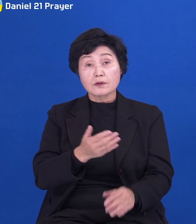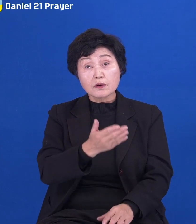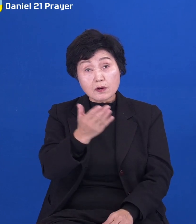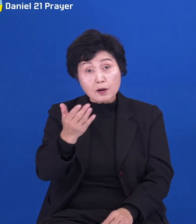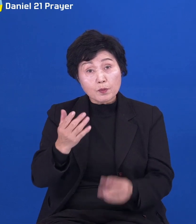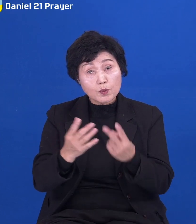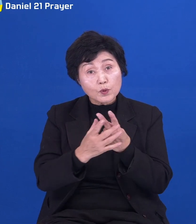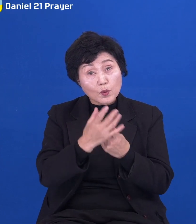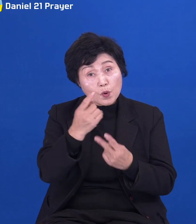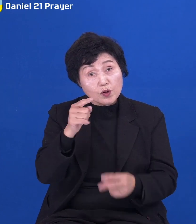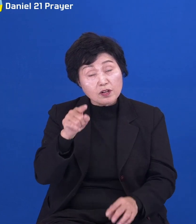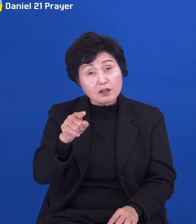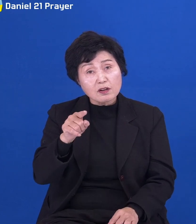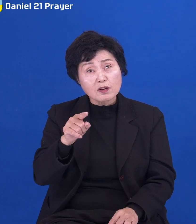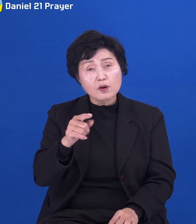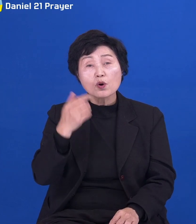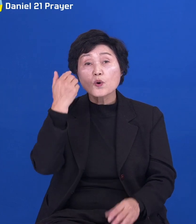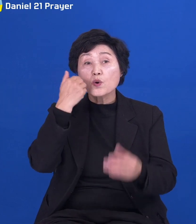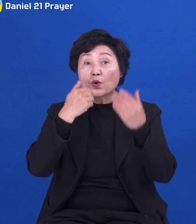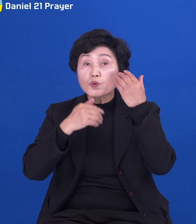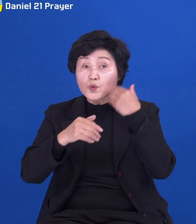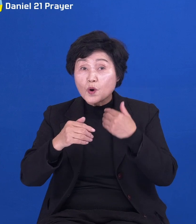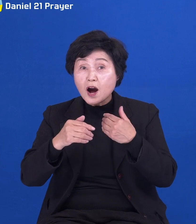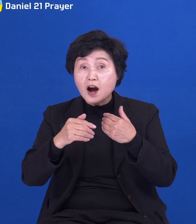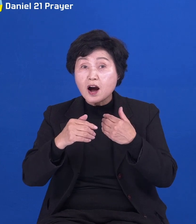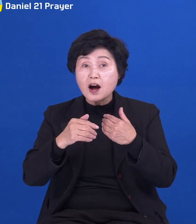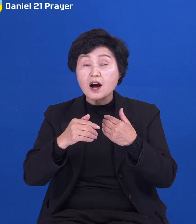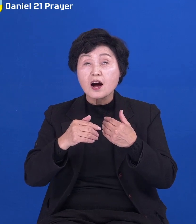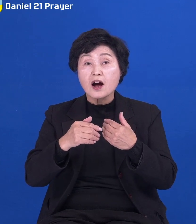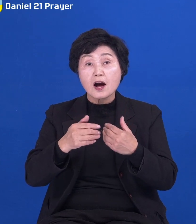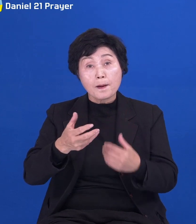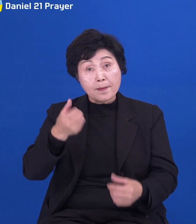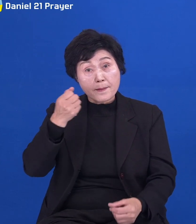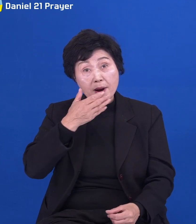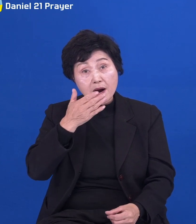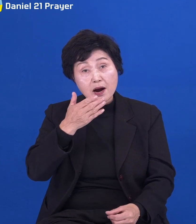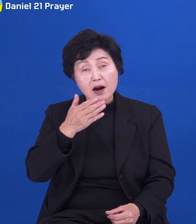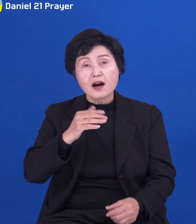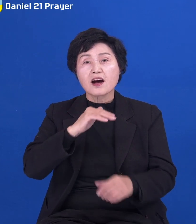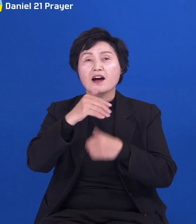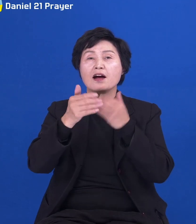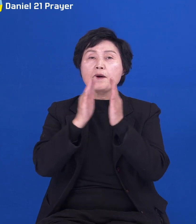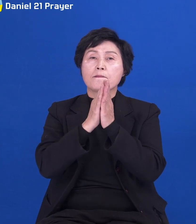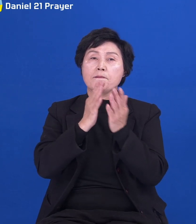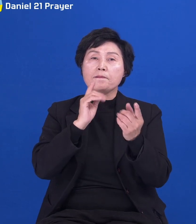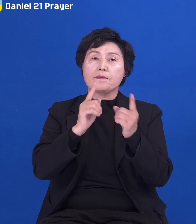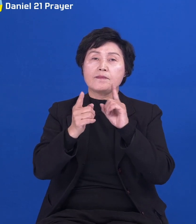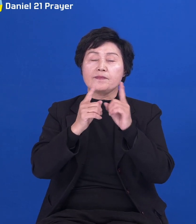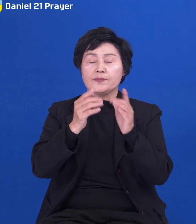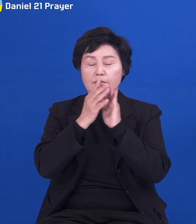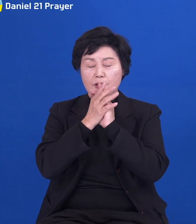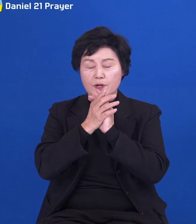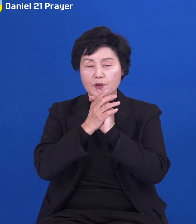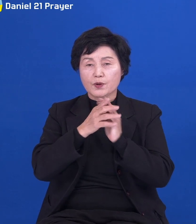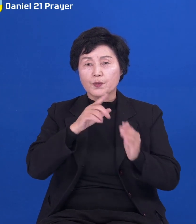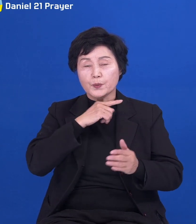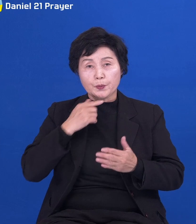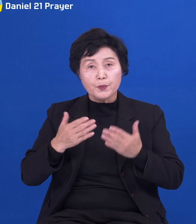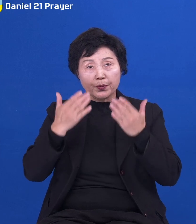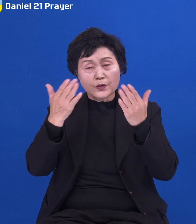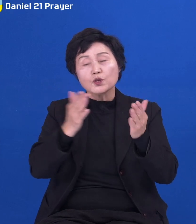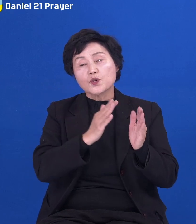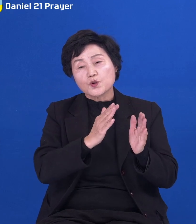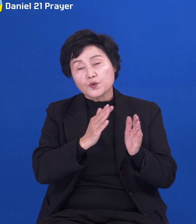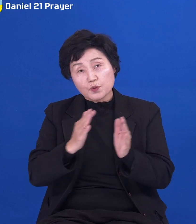통일은요, 어떤 사람들이만 받을 수 있는가면요, 말씀과 기도와 헌신으로 준비를